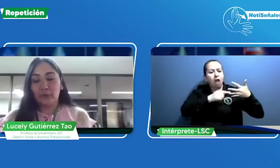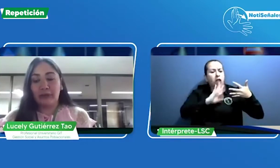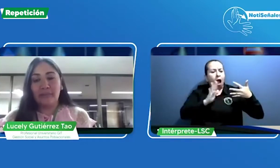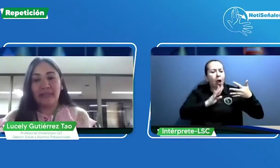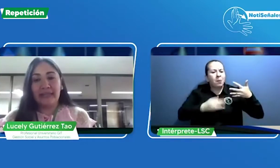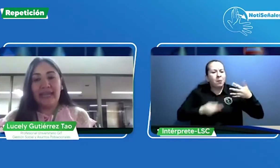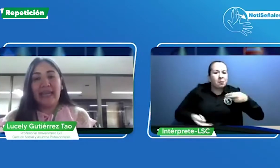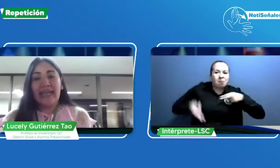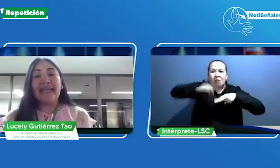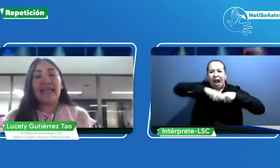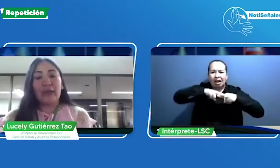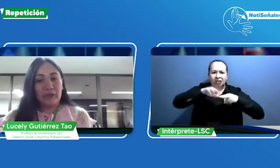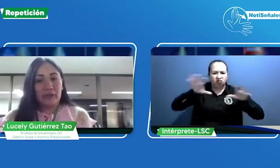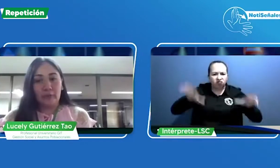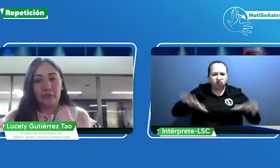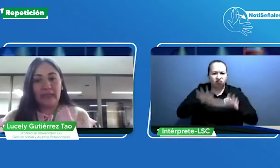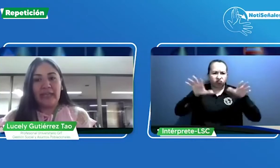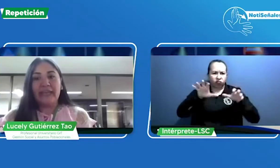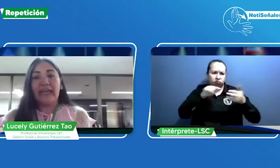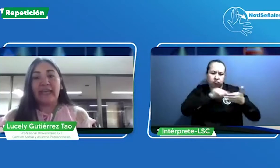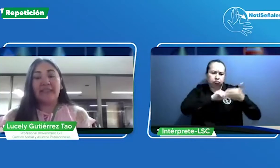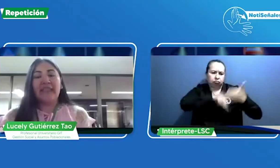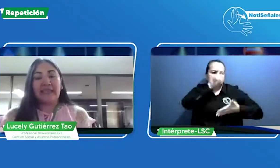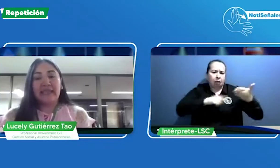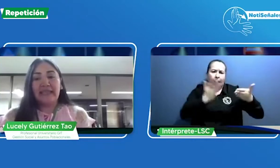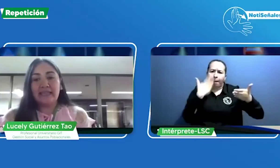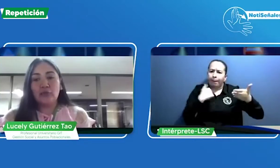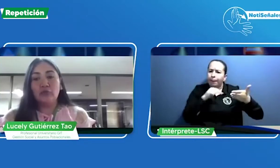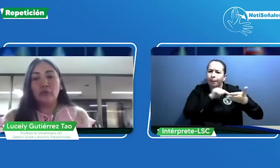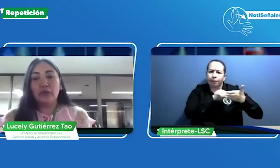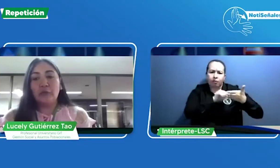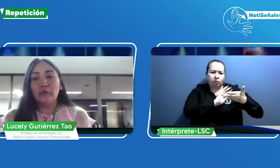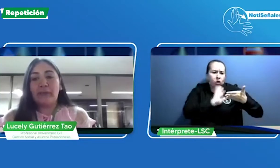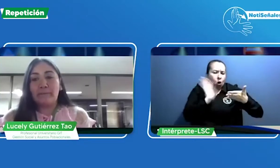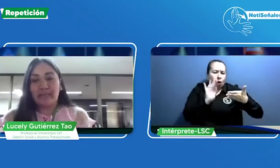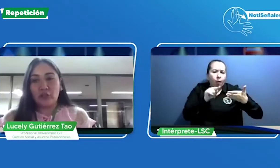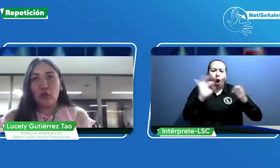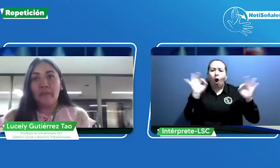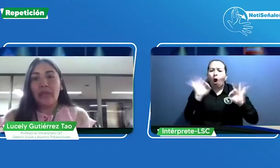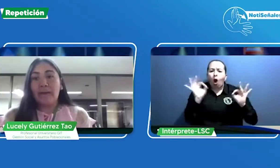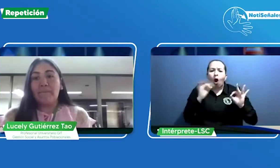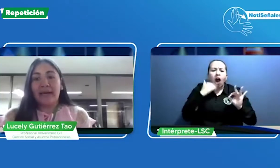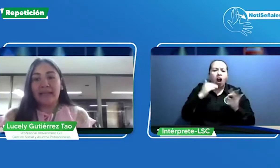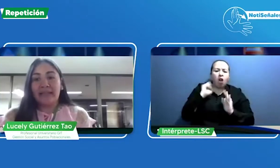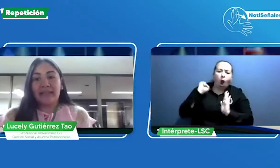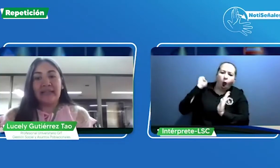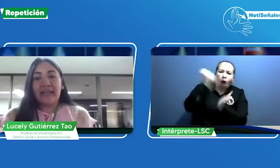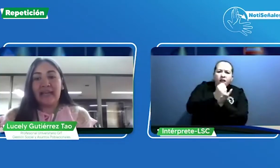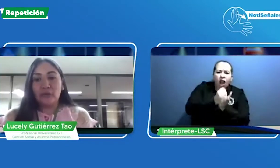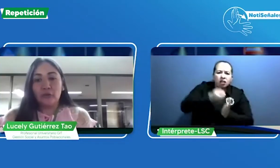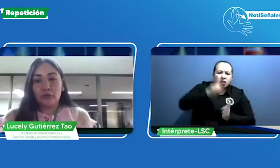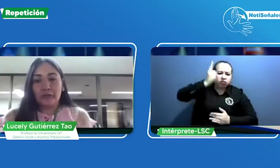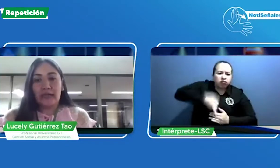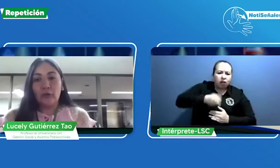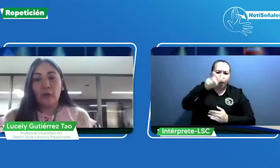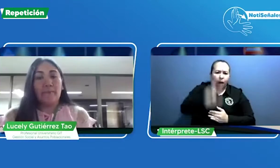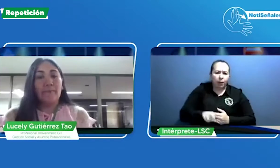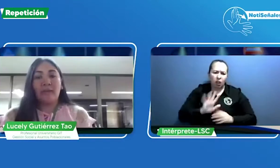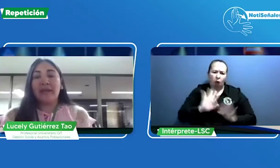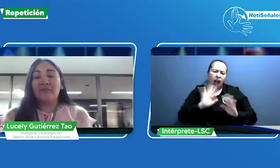contractualmente le corresponde. Ni ese haya sido un motivo de presión para tener que dejar su